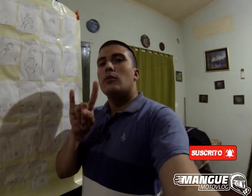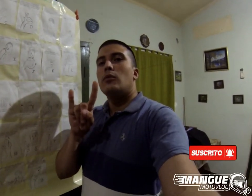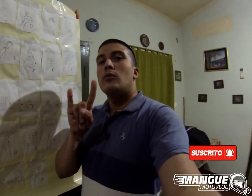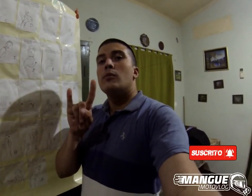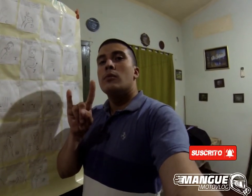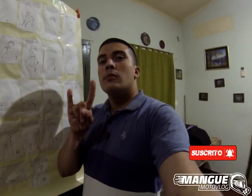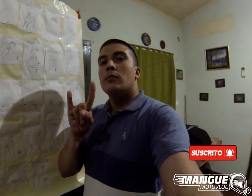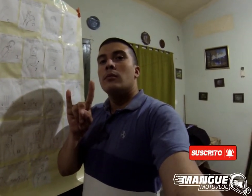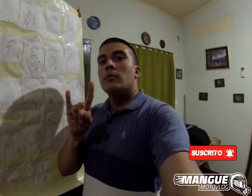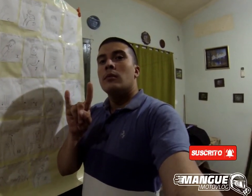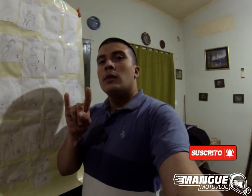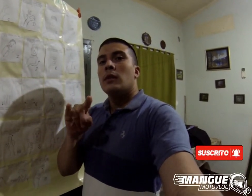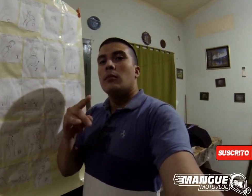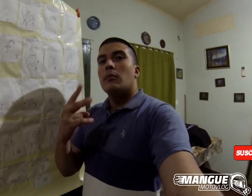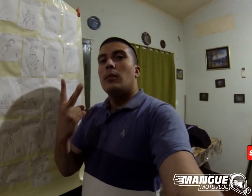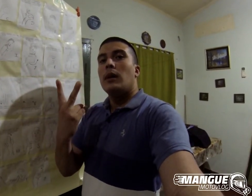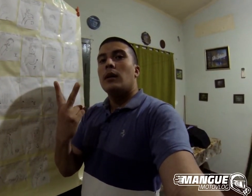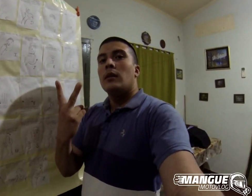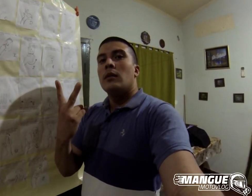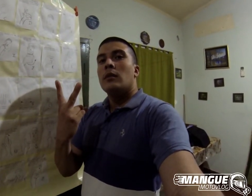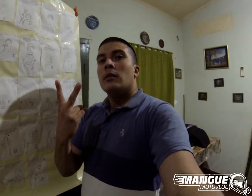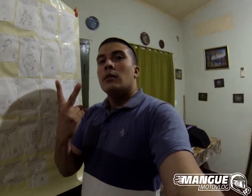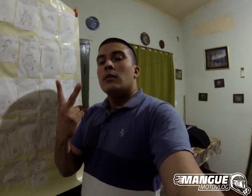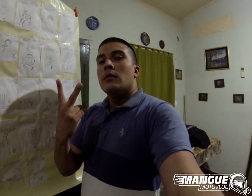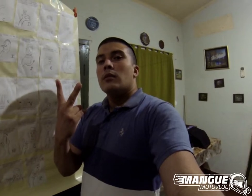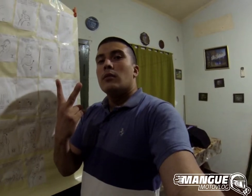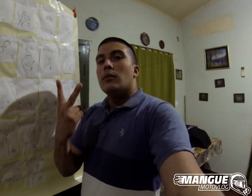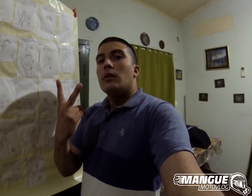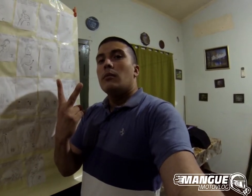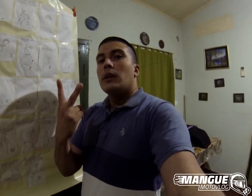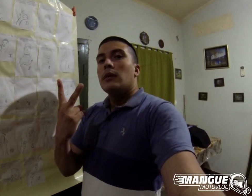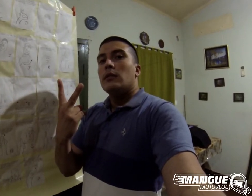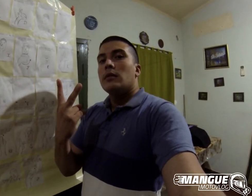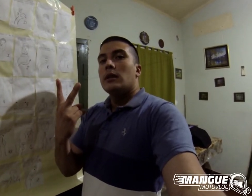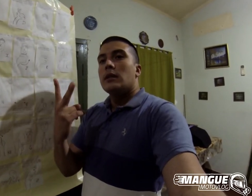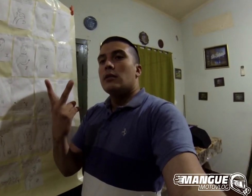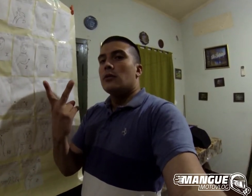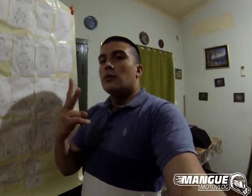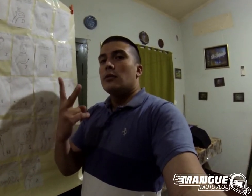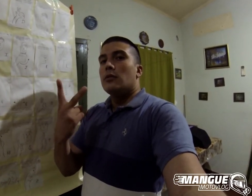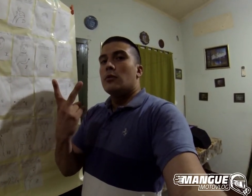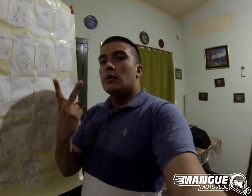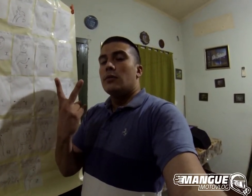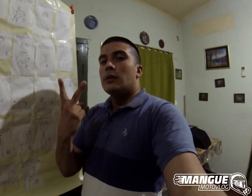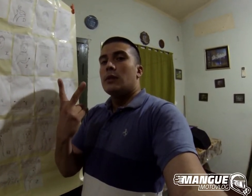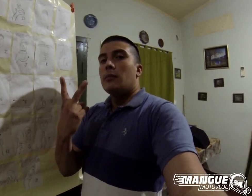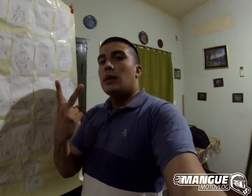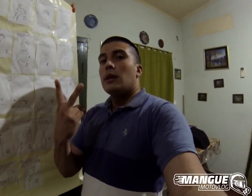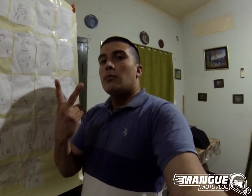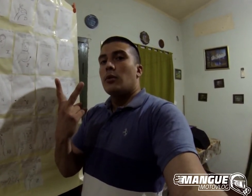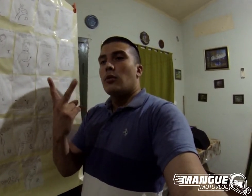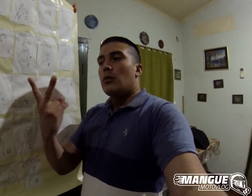U, B, W se hace con como si fuese una B, pero doble.